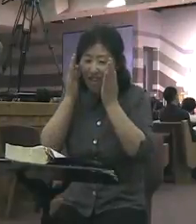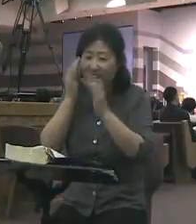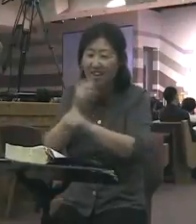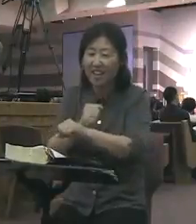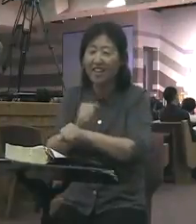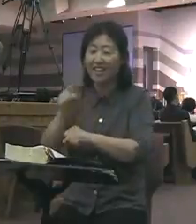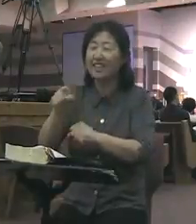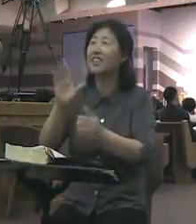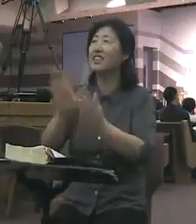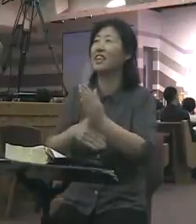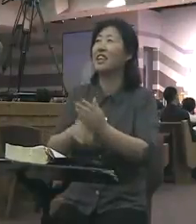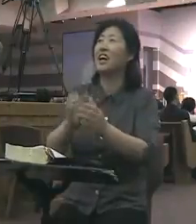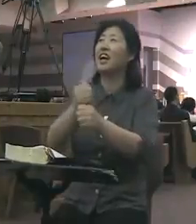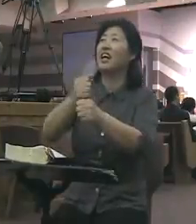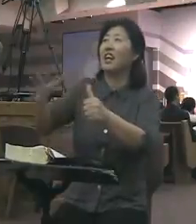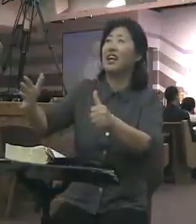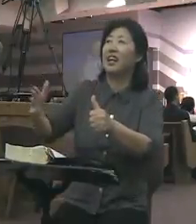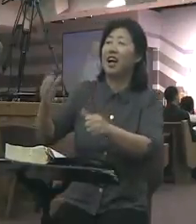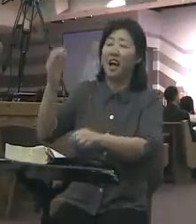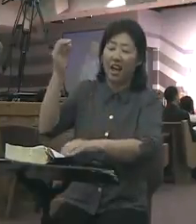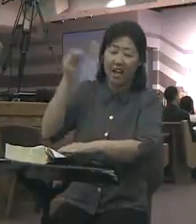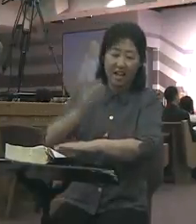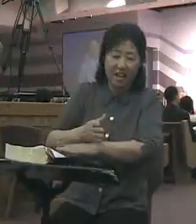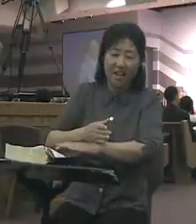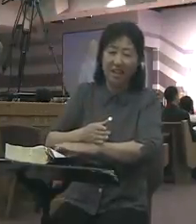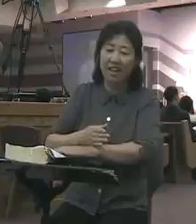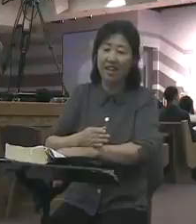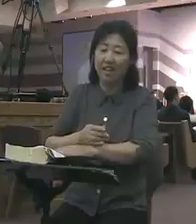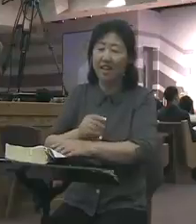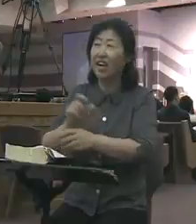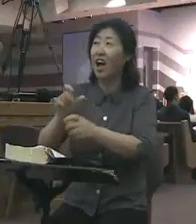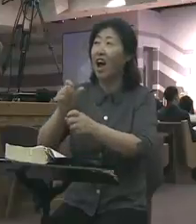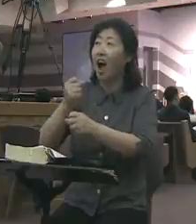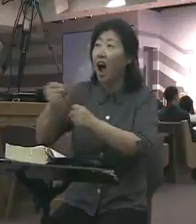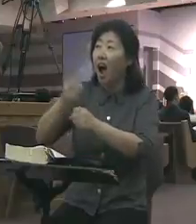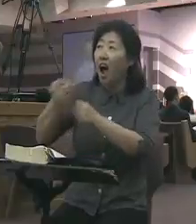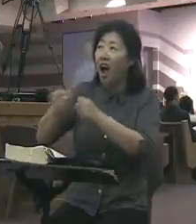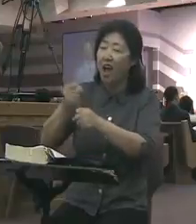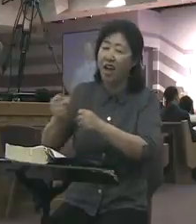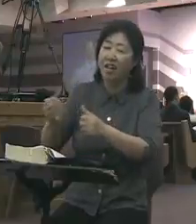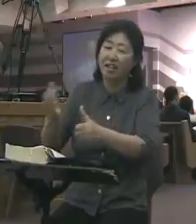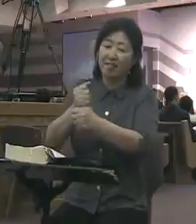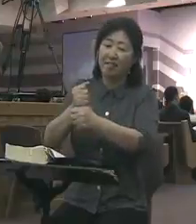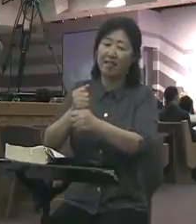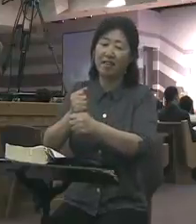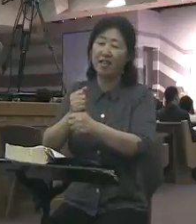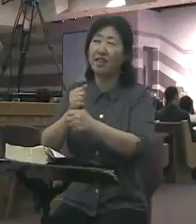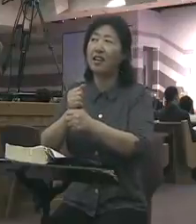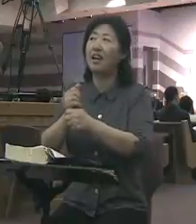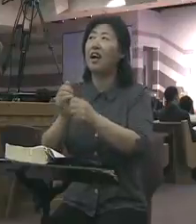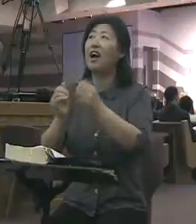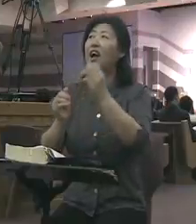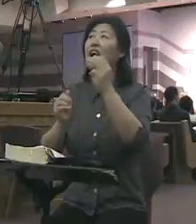그때를 놓치고 할 수 없어 나중에 당황하다 그를 잡았는데 3주에 제가 그냥 어떻게 되나 갔다가